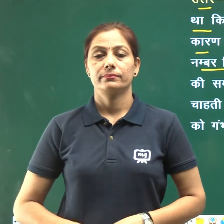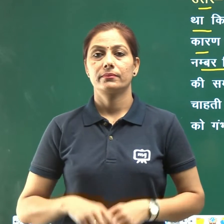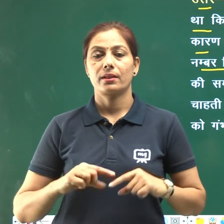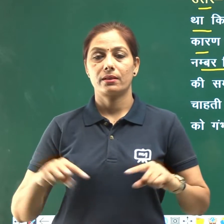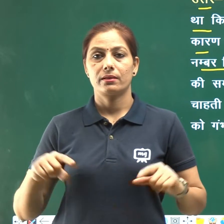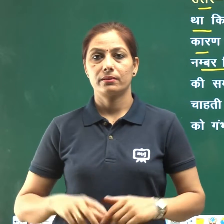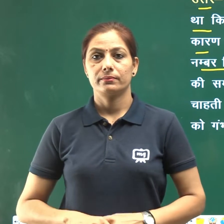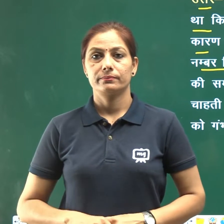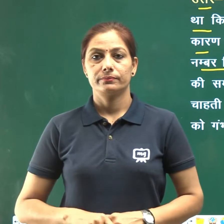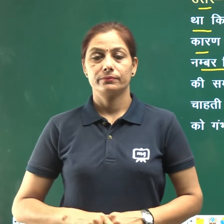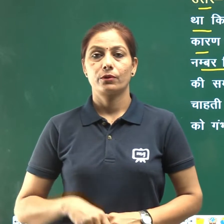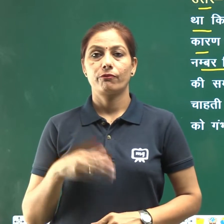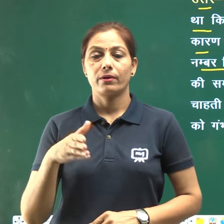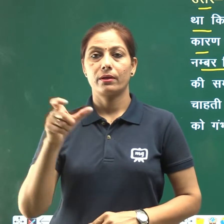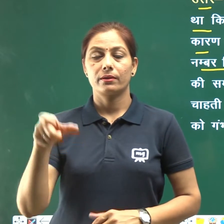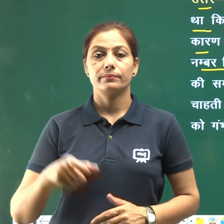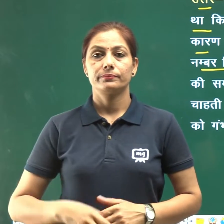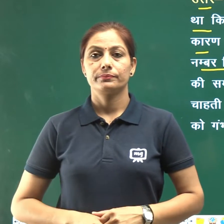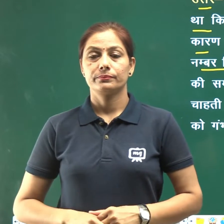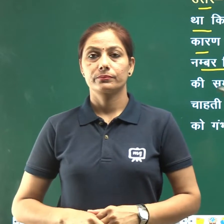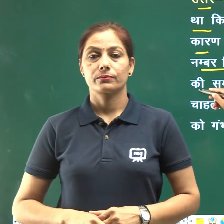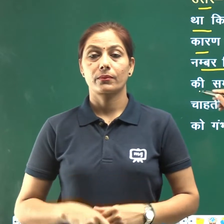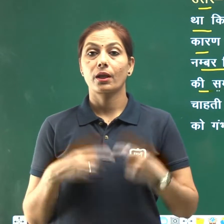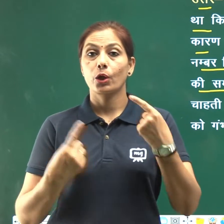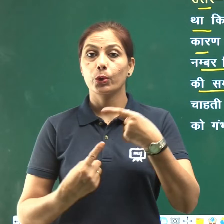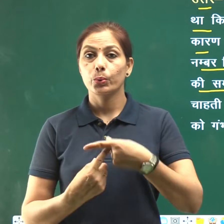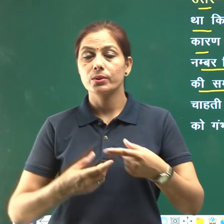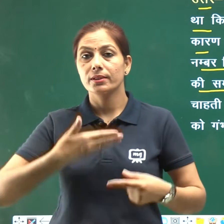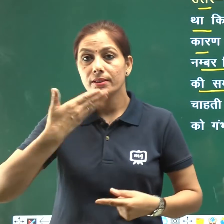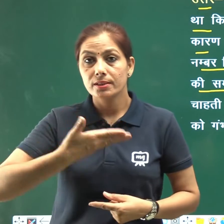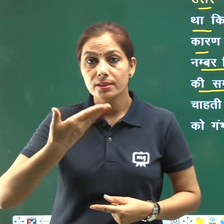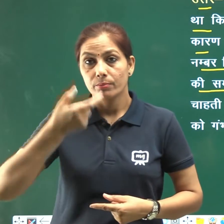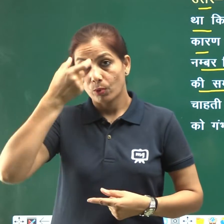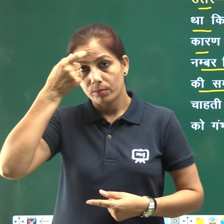तथा वह ट्यूशन की समस्या को